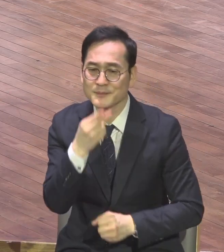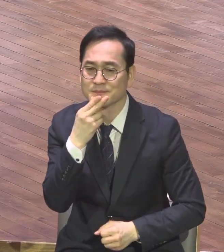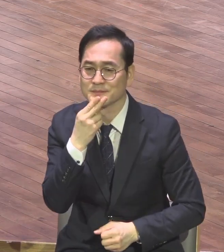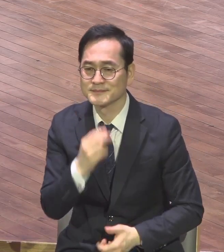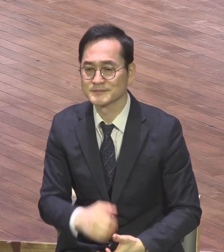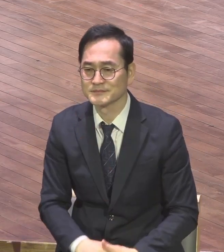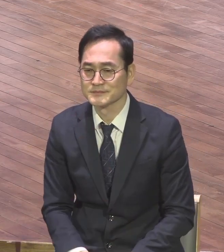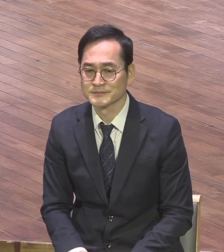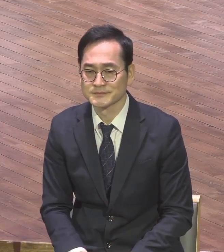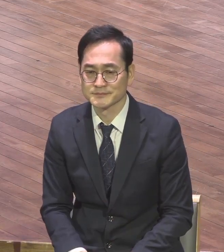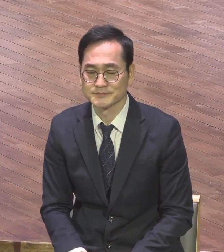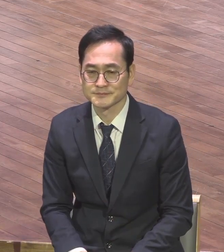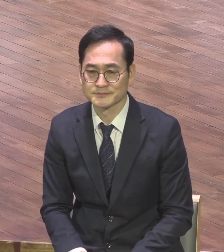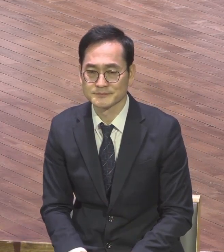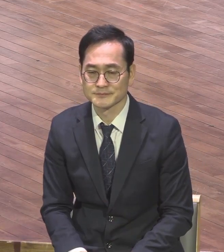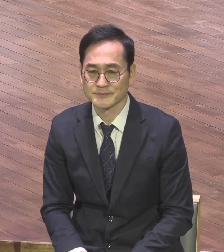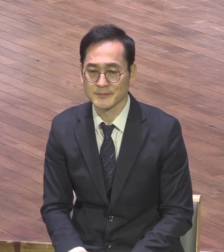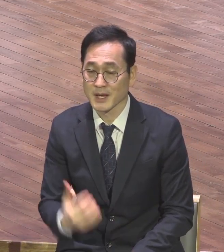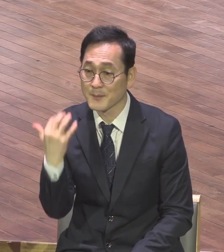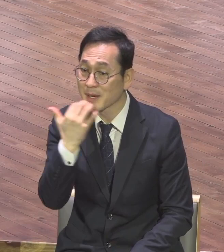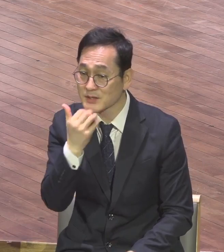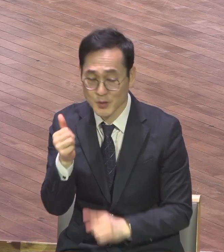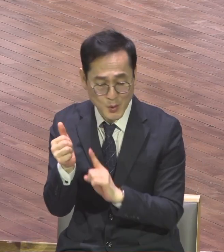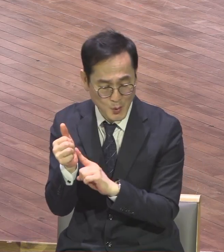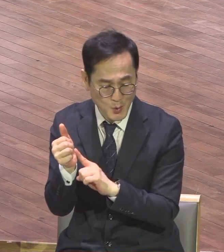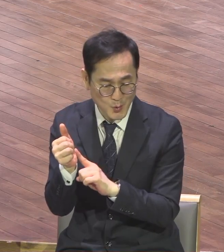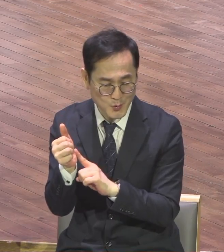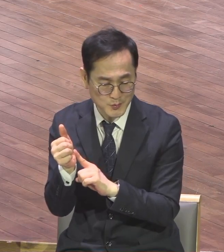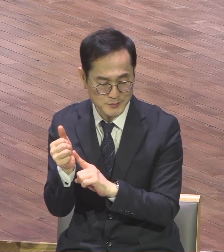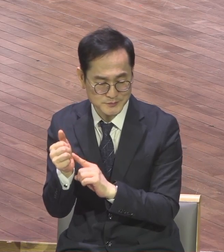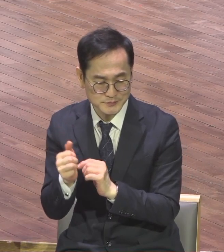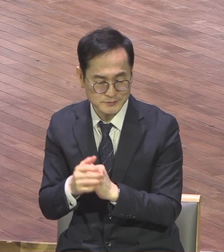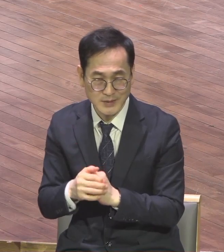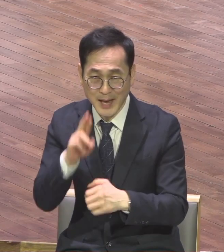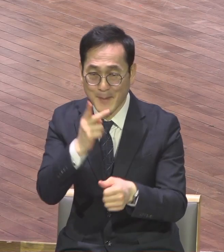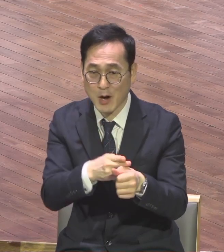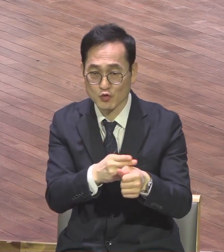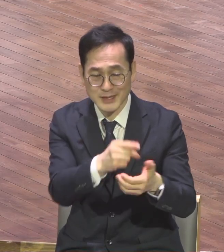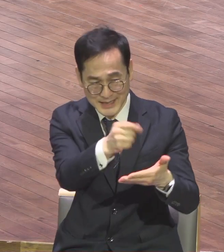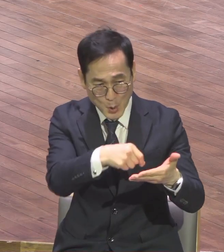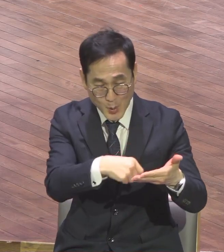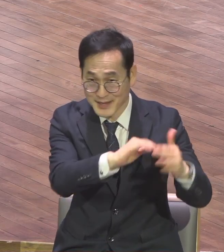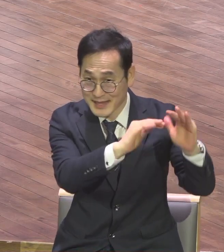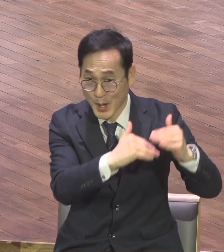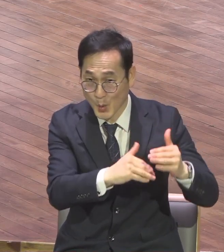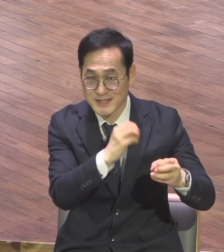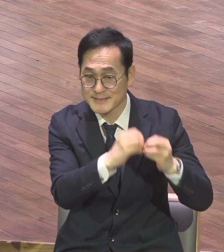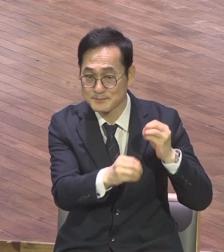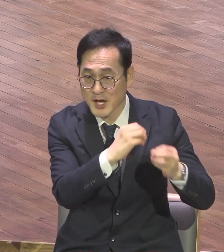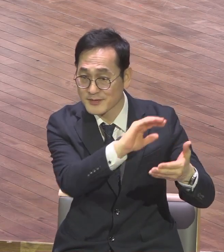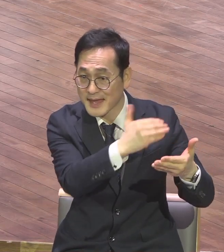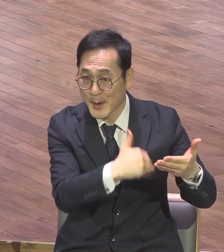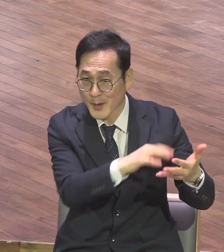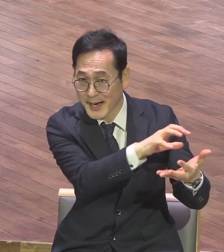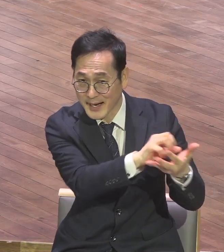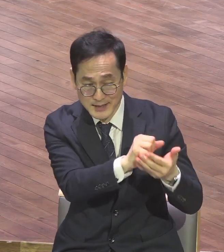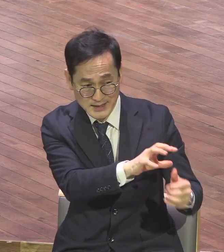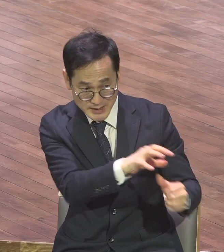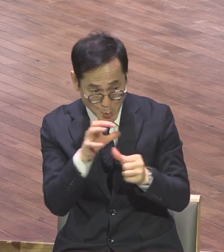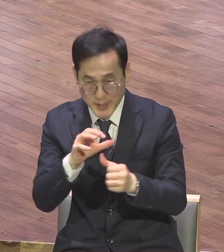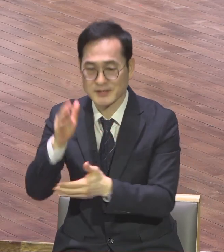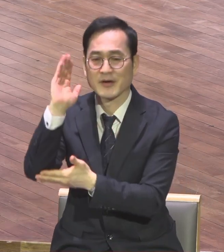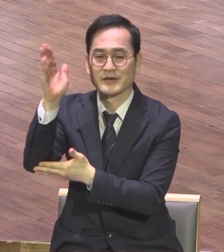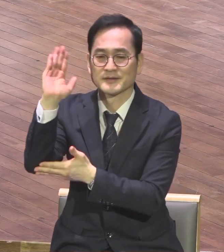베드로는 오늘 본문 25절로 21절까지 바울이 기록한 10편 16편 말씀을 인용해가지고 예수